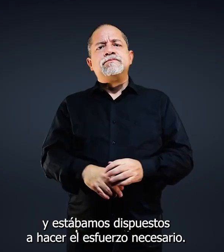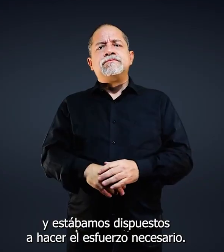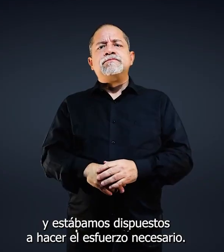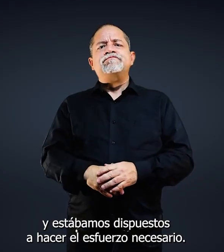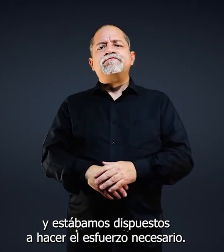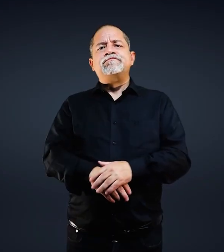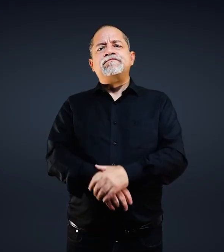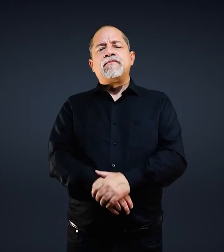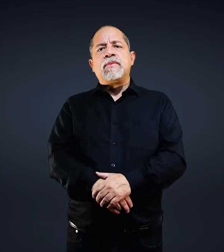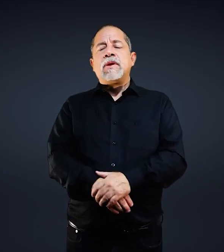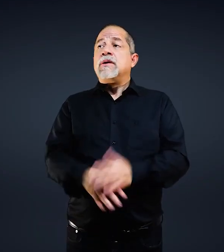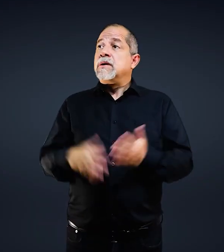necesario.